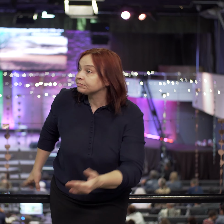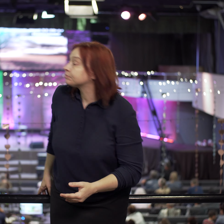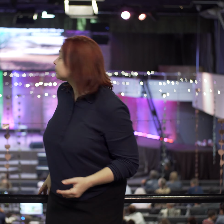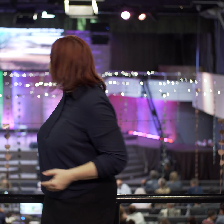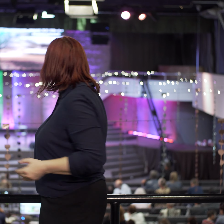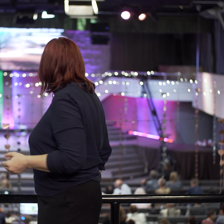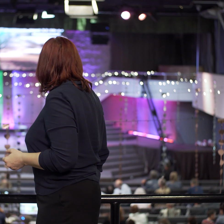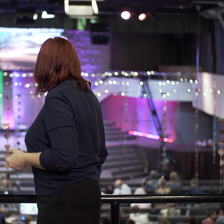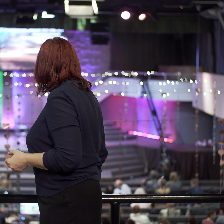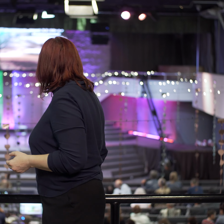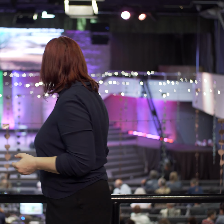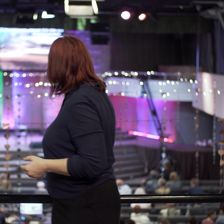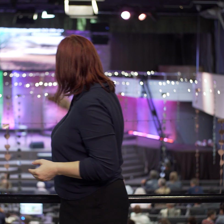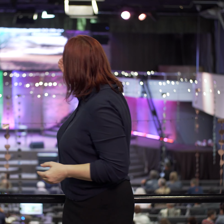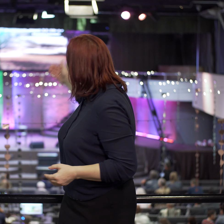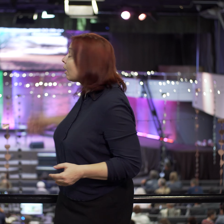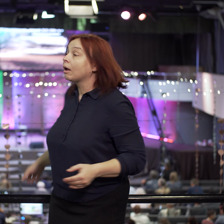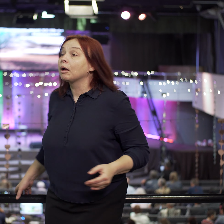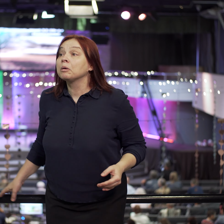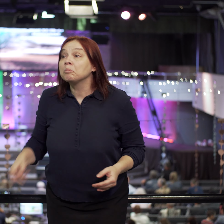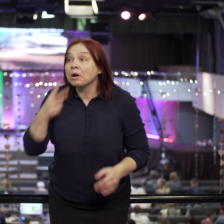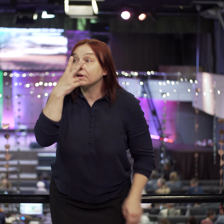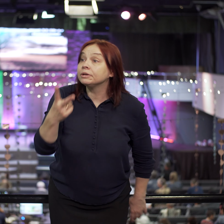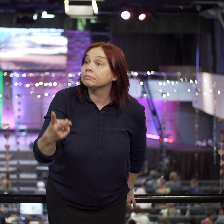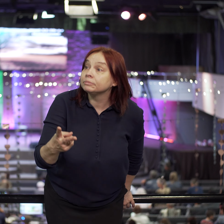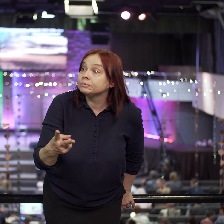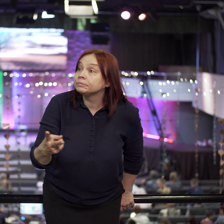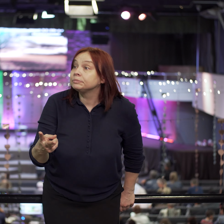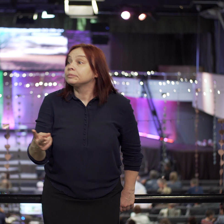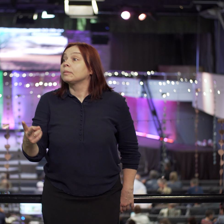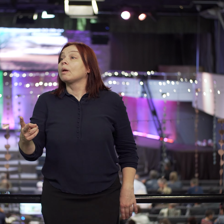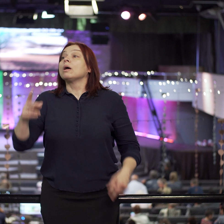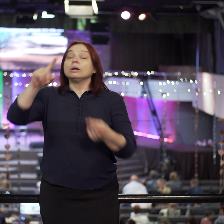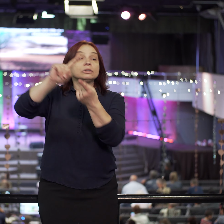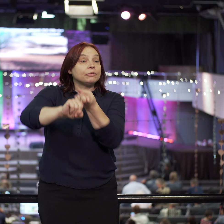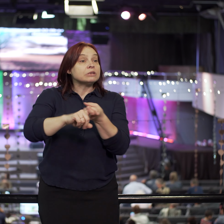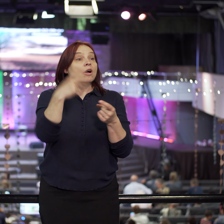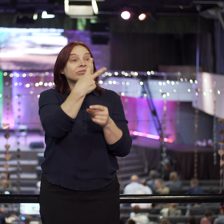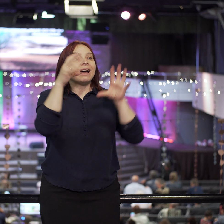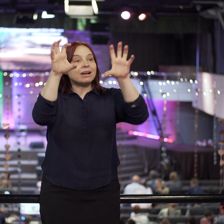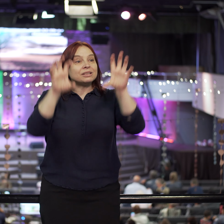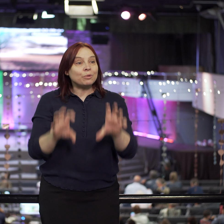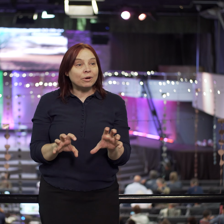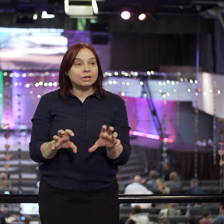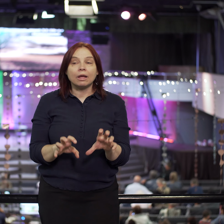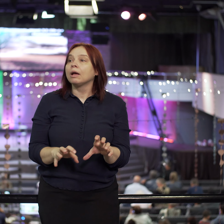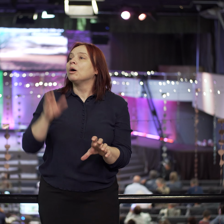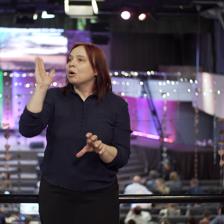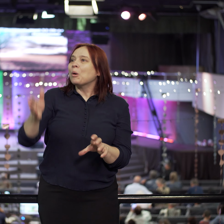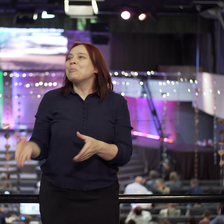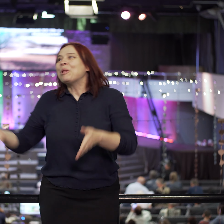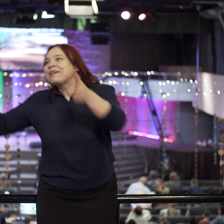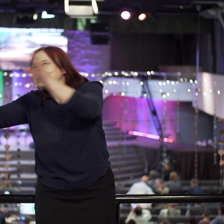благословение дождем приходит за послушание Богу, исходя из Священного Писания. И проклятие или